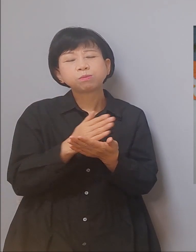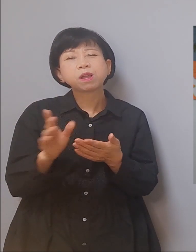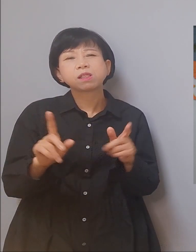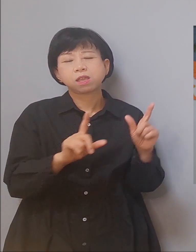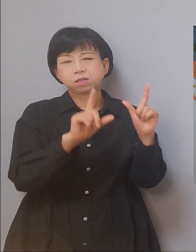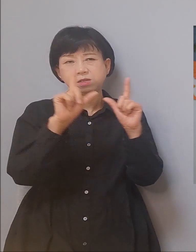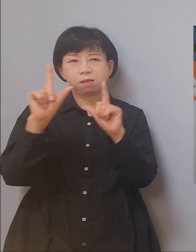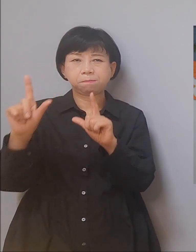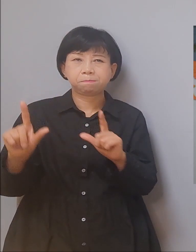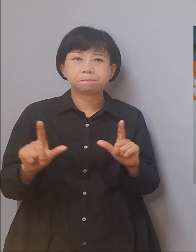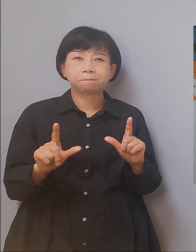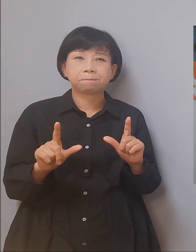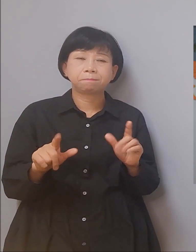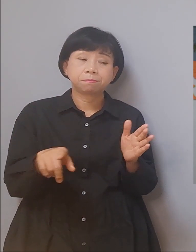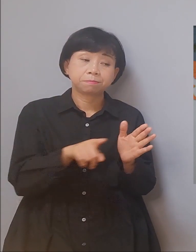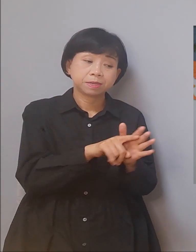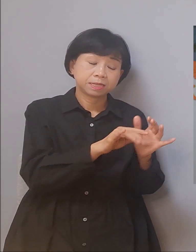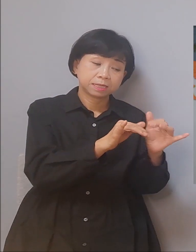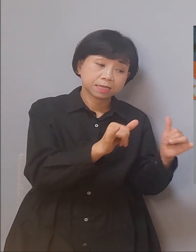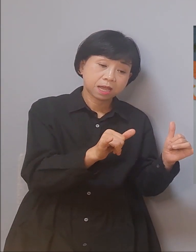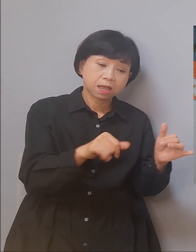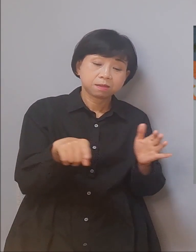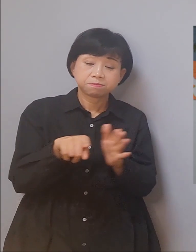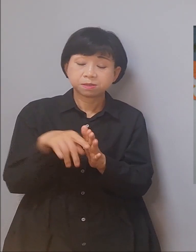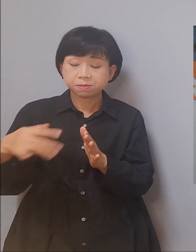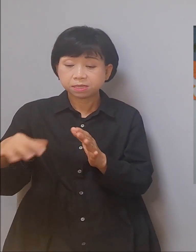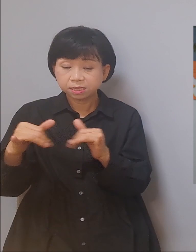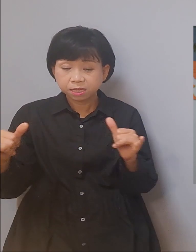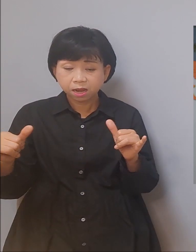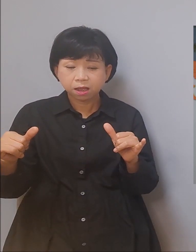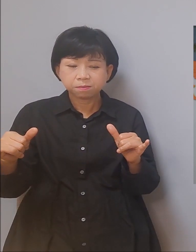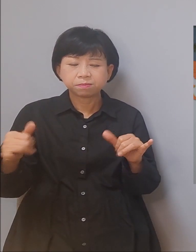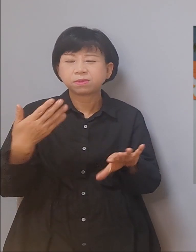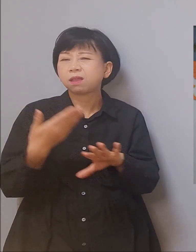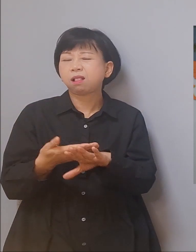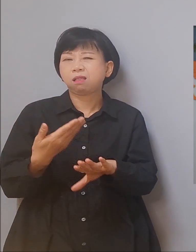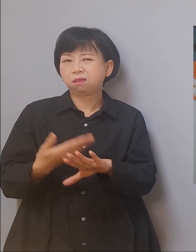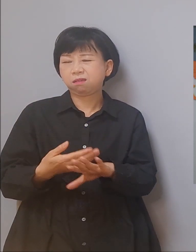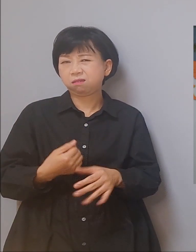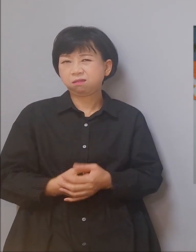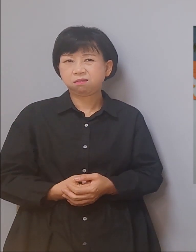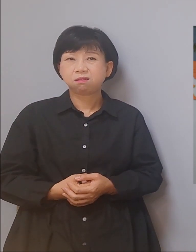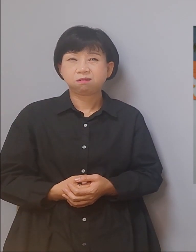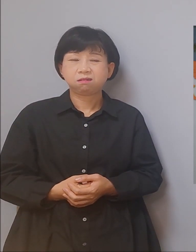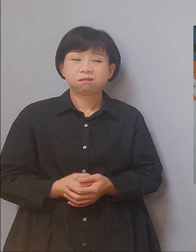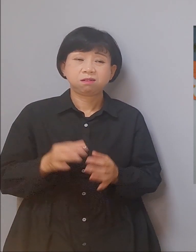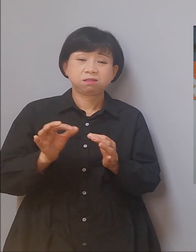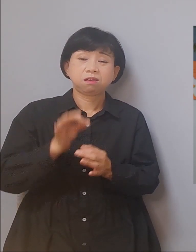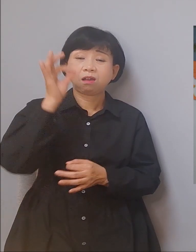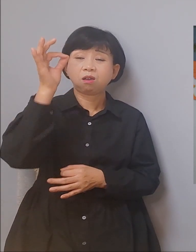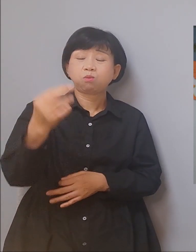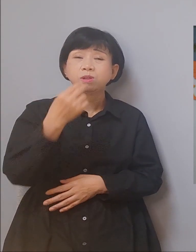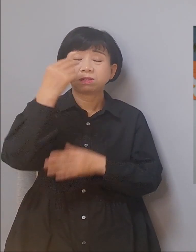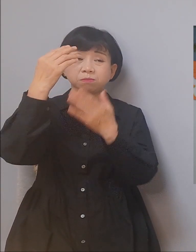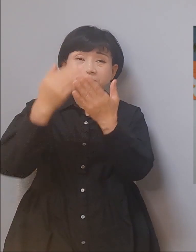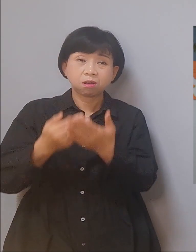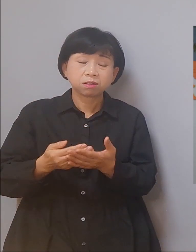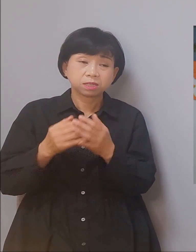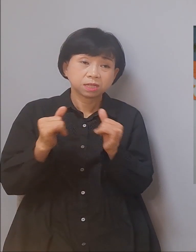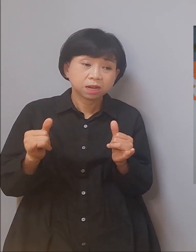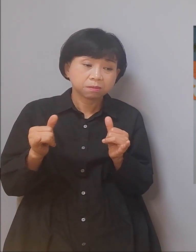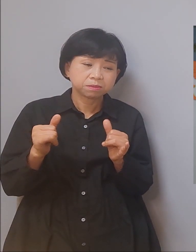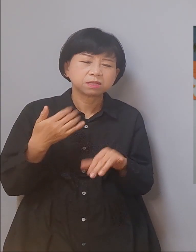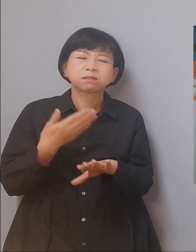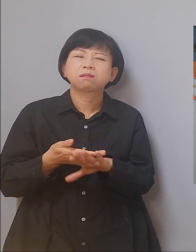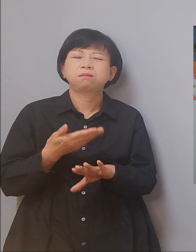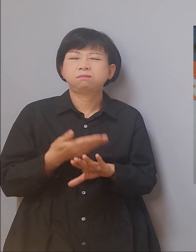수 있습니다. 믿는 자와 믿지 않는 자는 달라야 한다는 겁니다. 영원한 생명을 얻은 자는 달라도 달라야